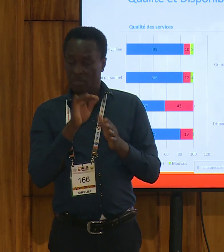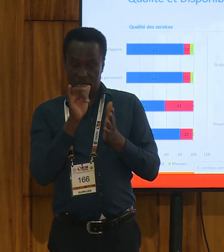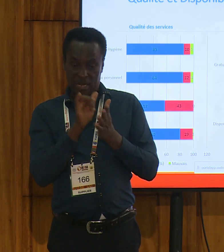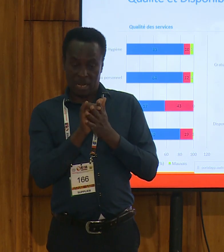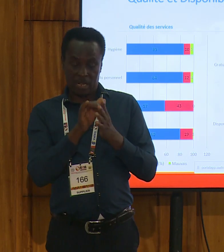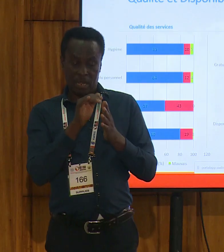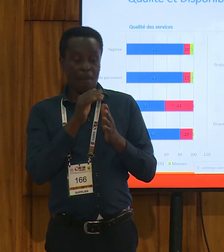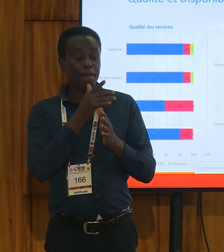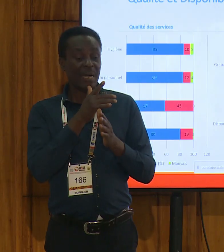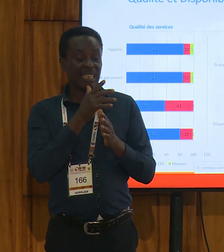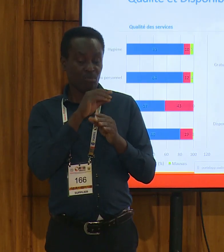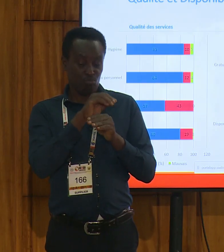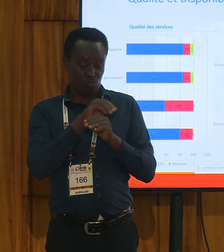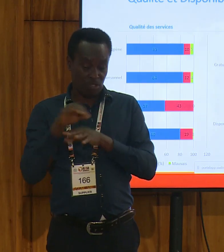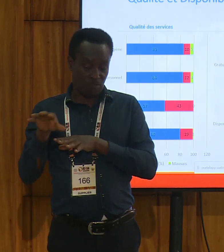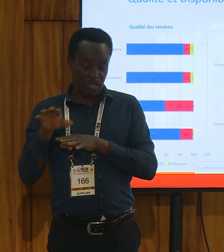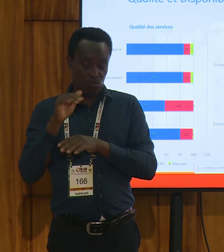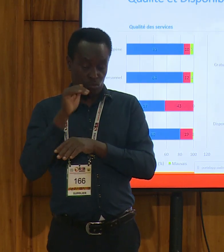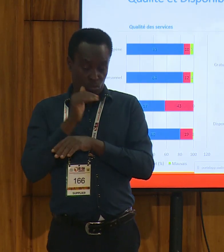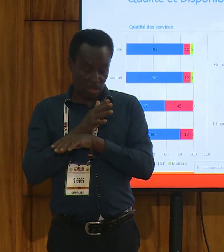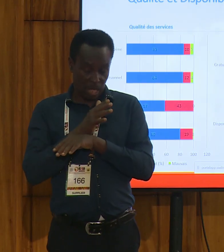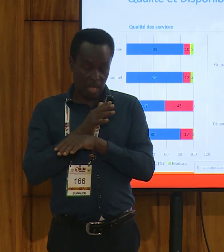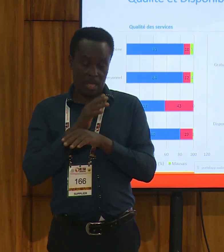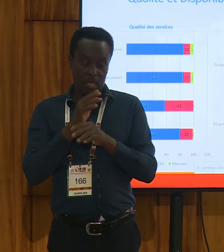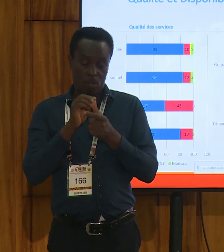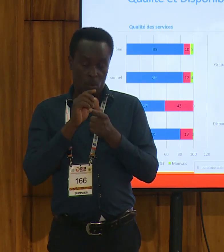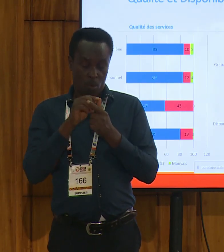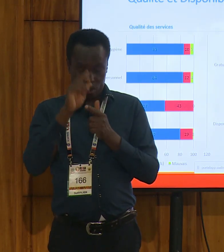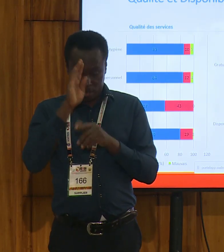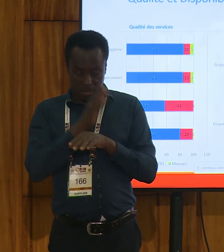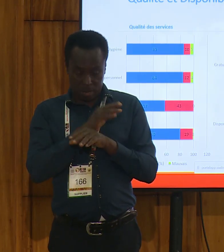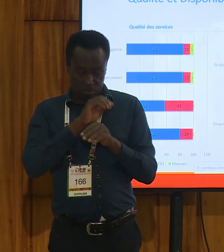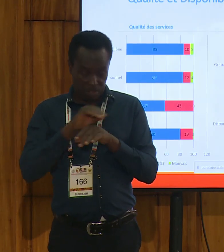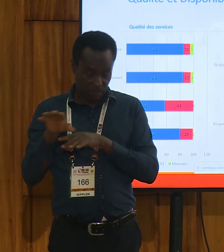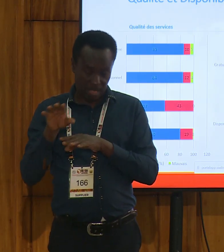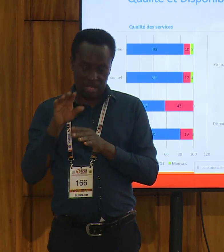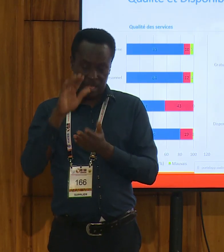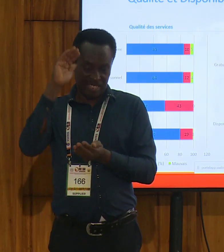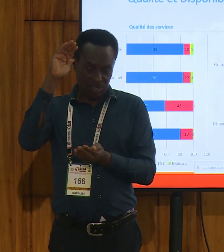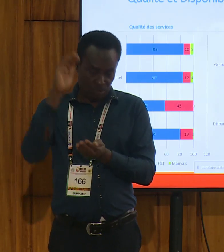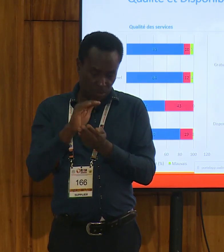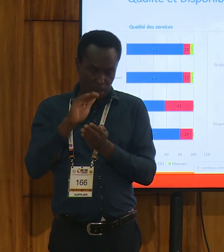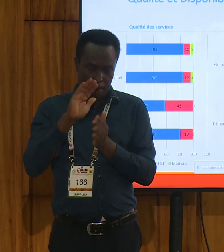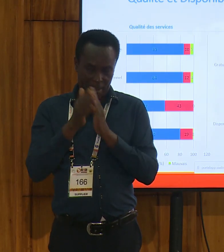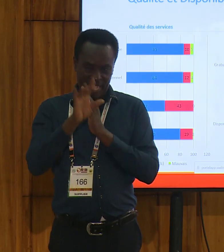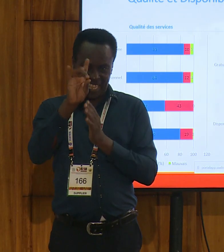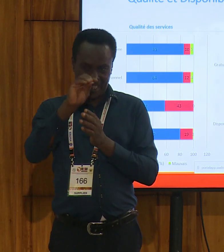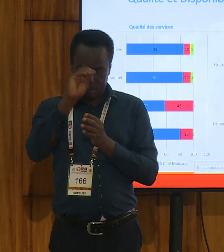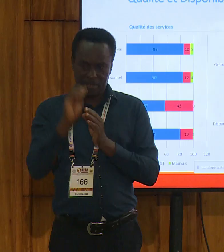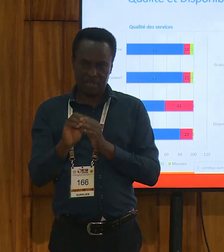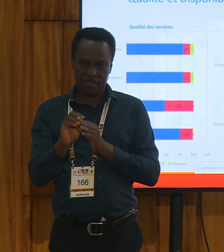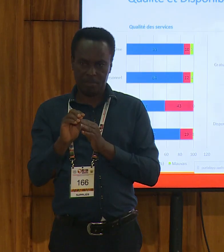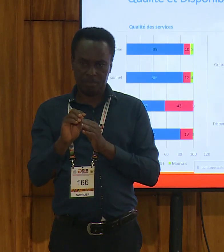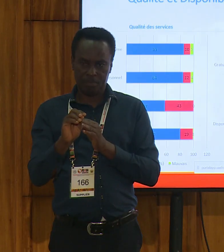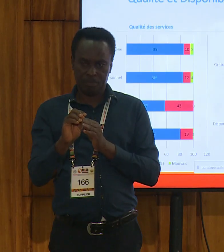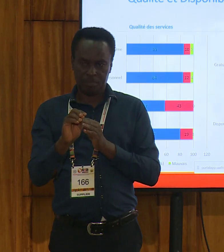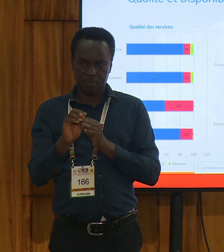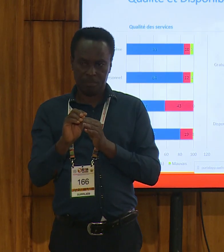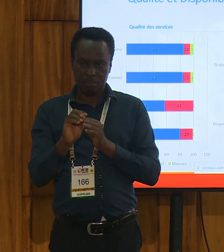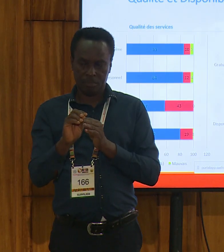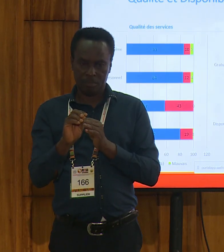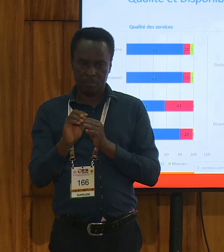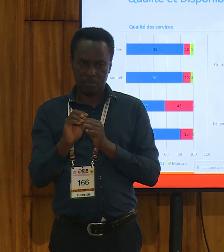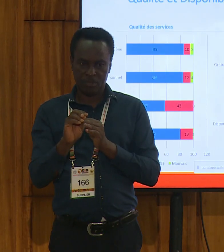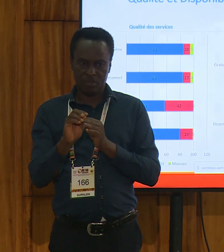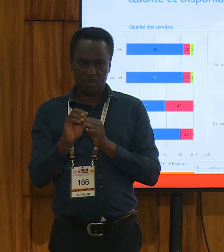de santé, avec 19,1% qui trouvent que c'est très excellent. En termes de confidentialité, il y a